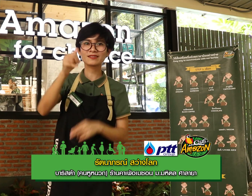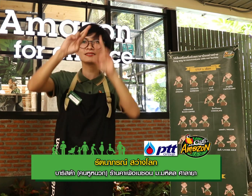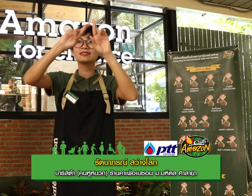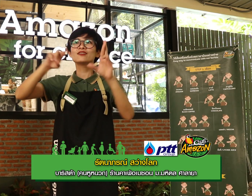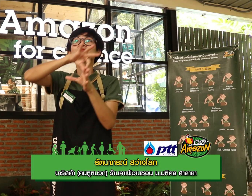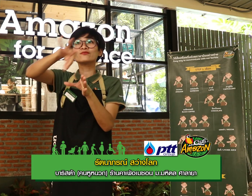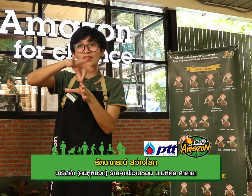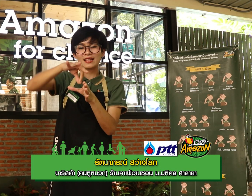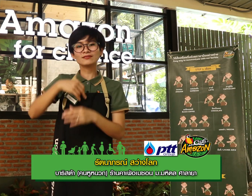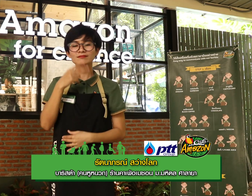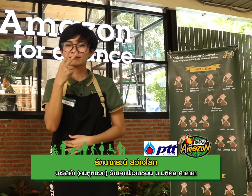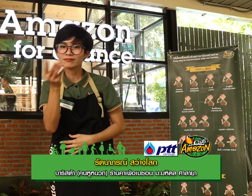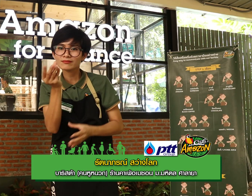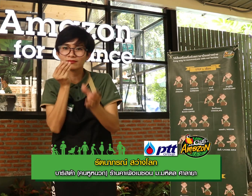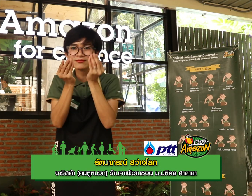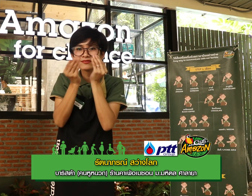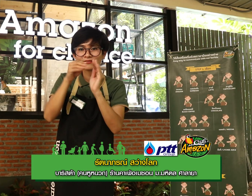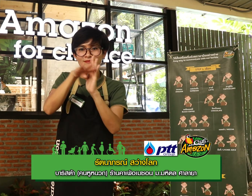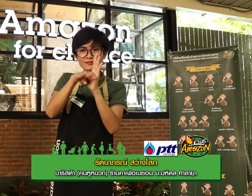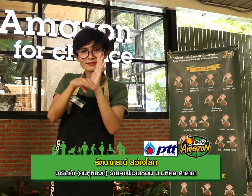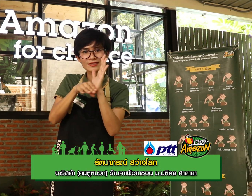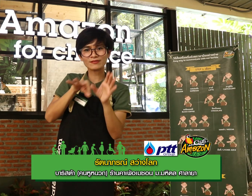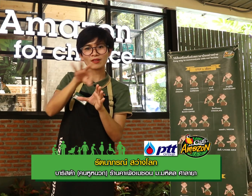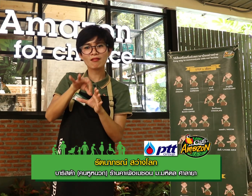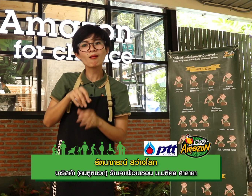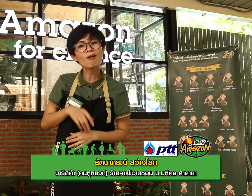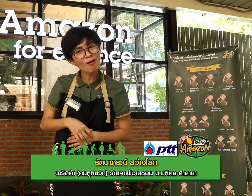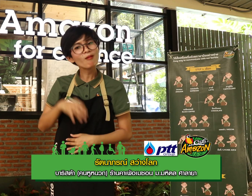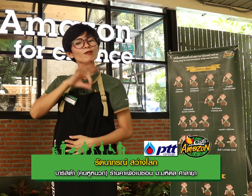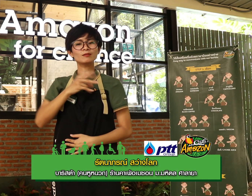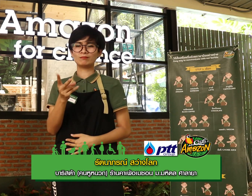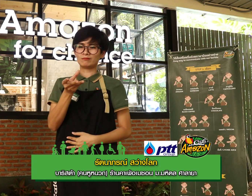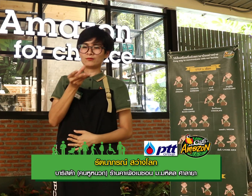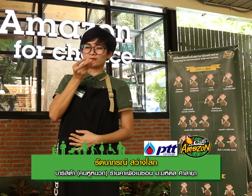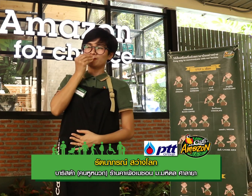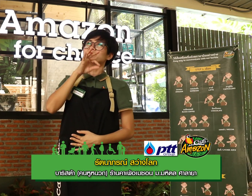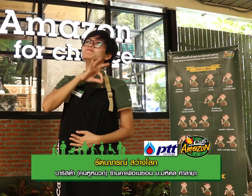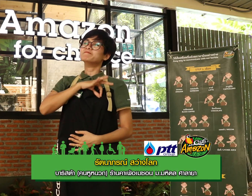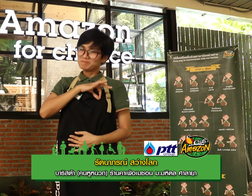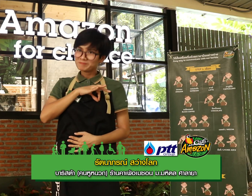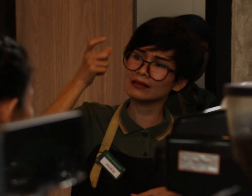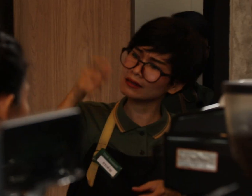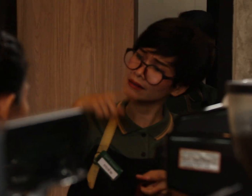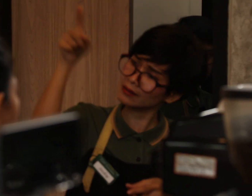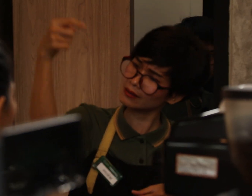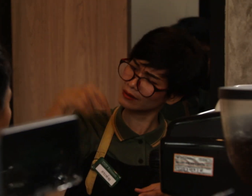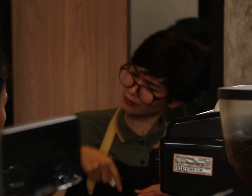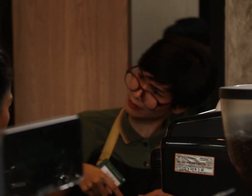ความสนใจมากนะคะได้เห็นการทำงานต่างๆขั้นตอนต่างๆแล้วก็ได้เกิดการเรียนรู้ประสบ